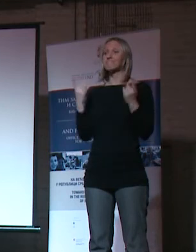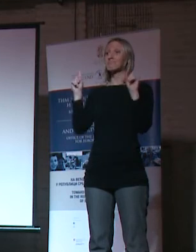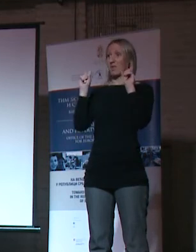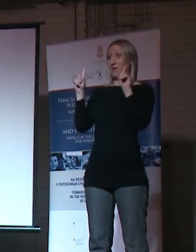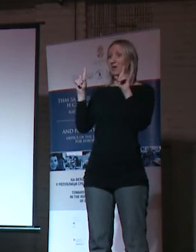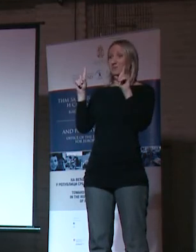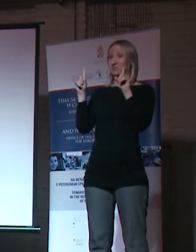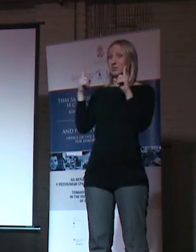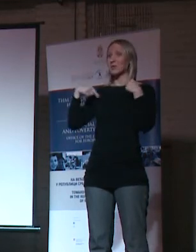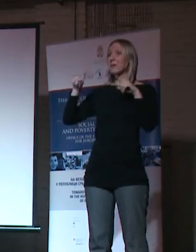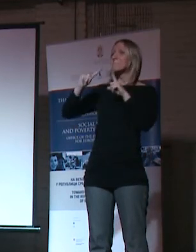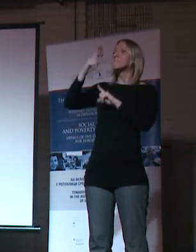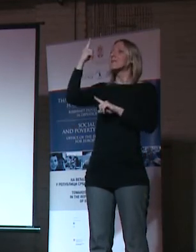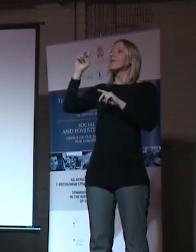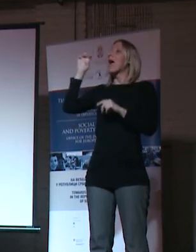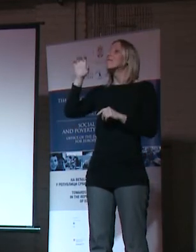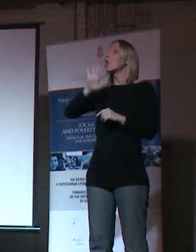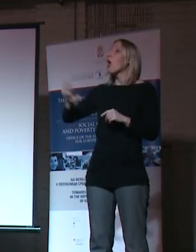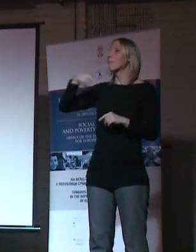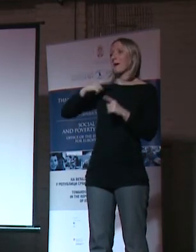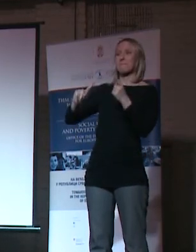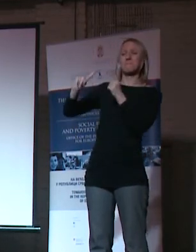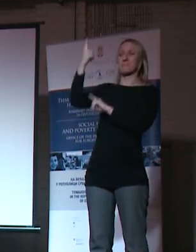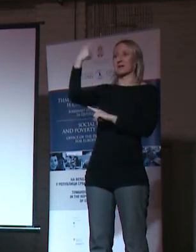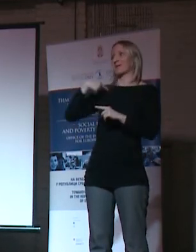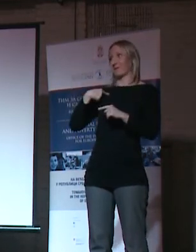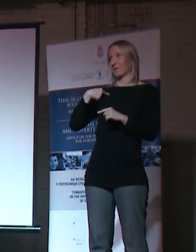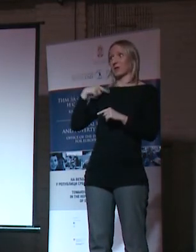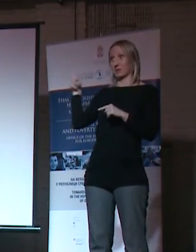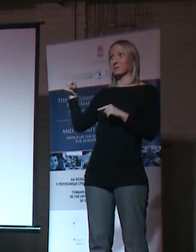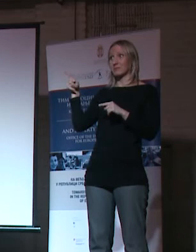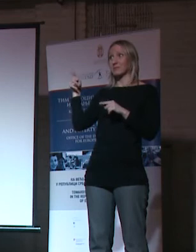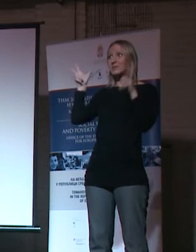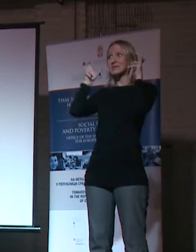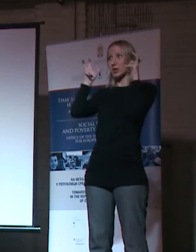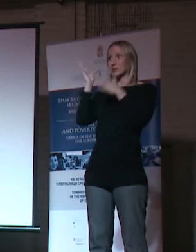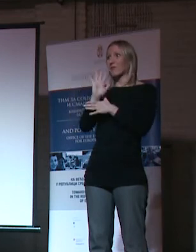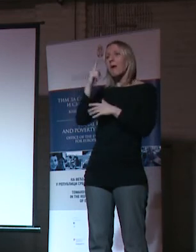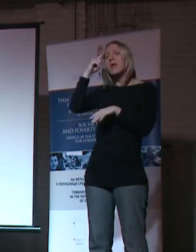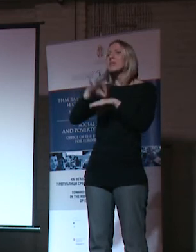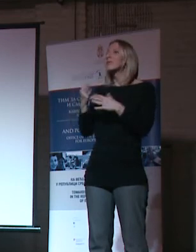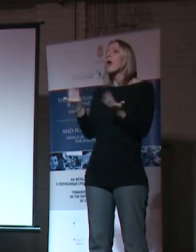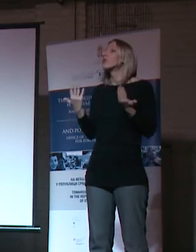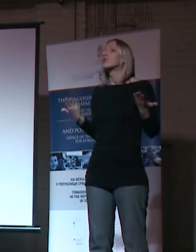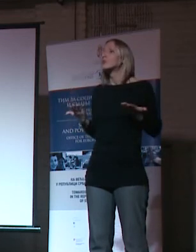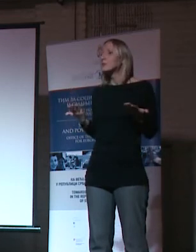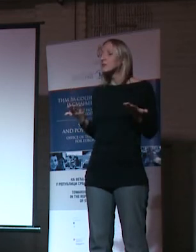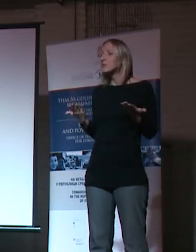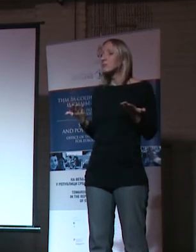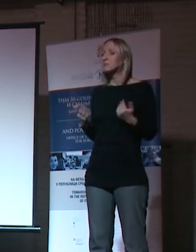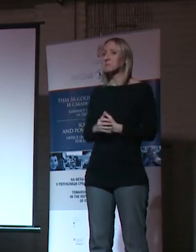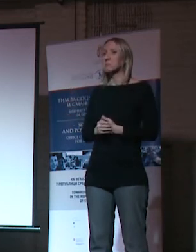Inače, mi smo prvi u Evropi krenuli s ovim projektom, to mogu da se pohvalim, a inače ideja je došla od